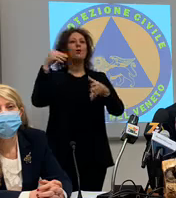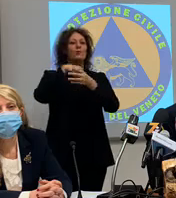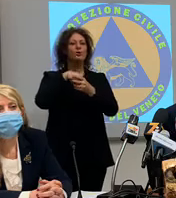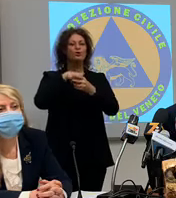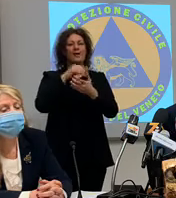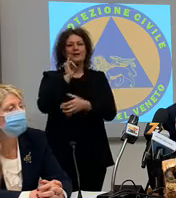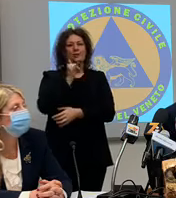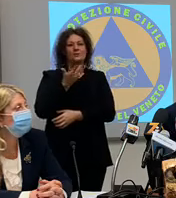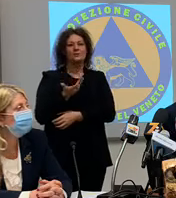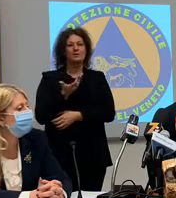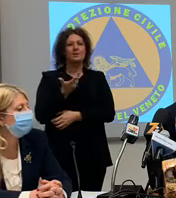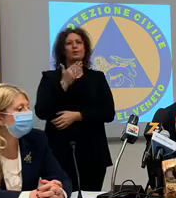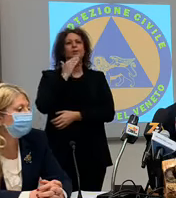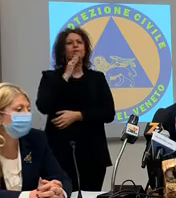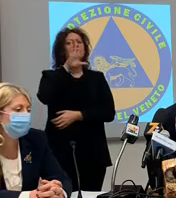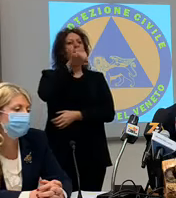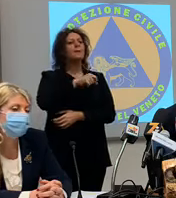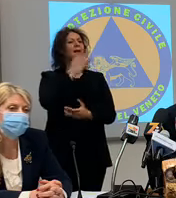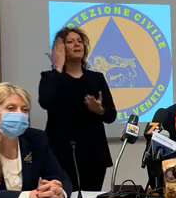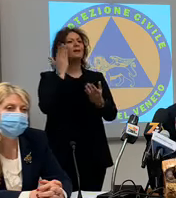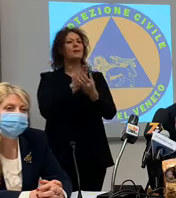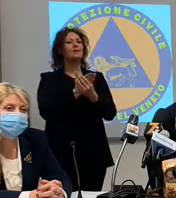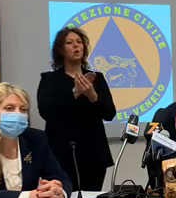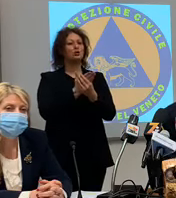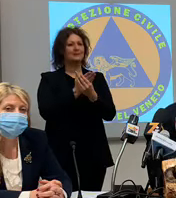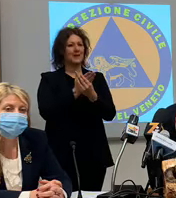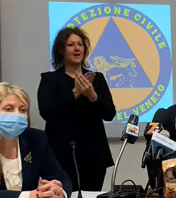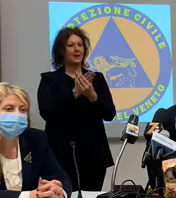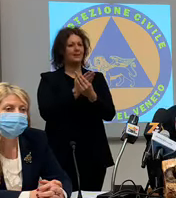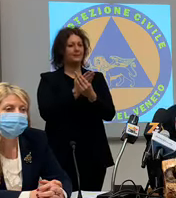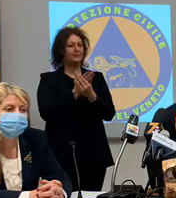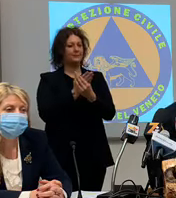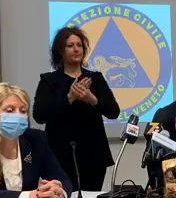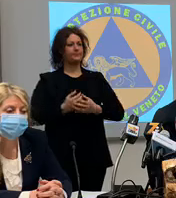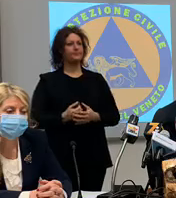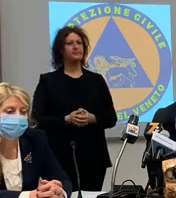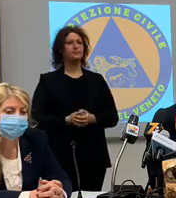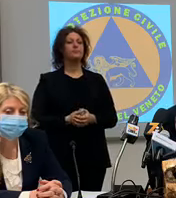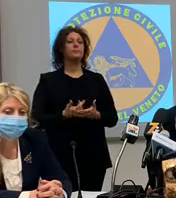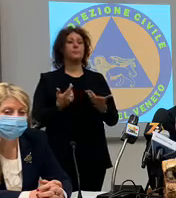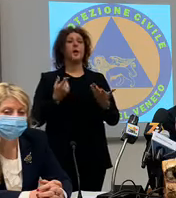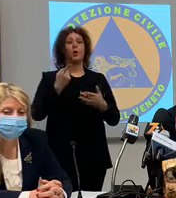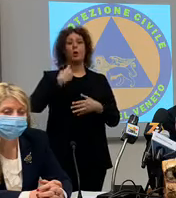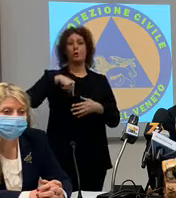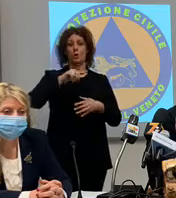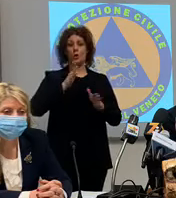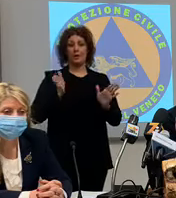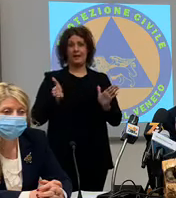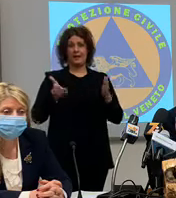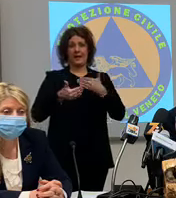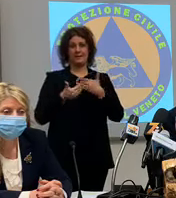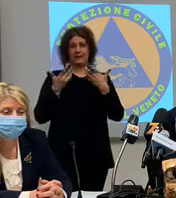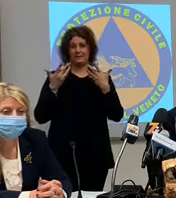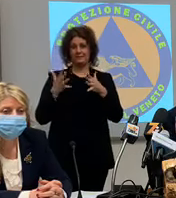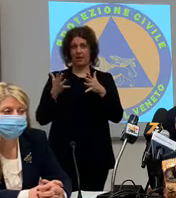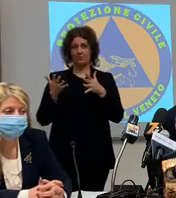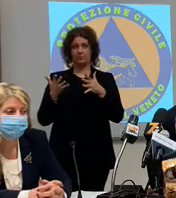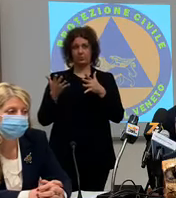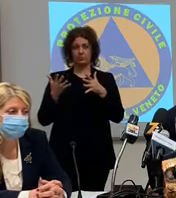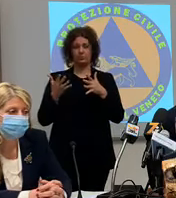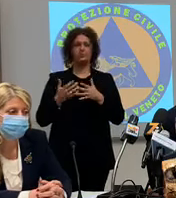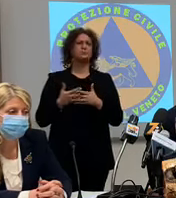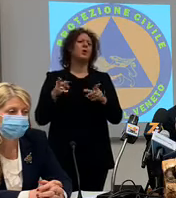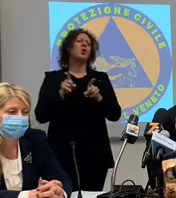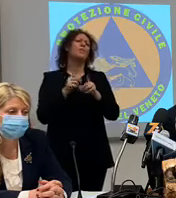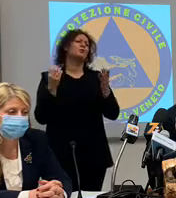prendere in mano il dossier c'è una sezione del dossier noi attenzione che quando fai una candidatura anche qui come con le olimpiadi No no Zaia